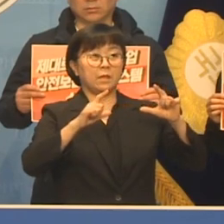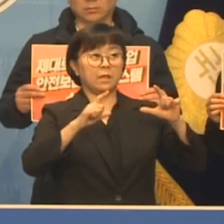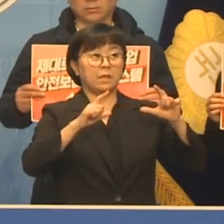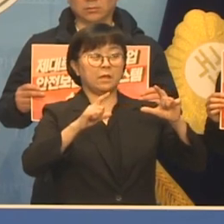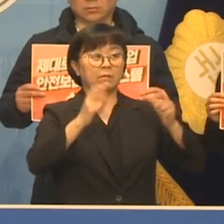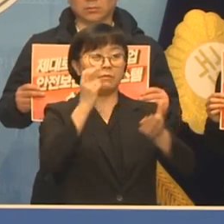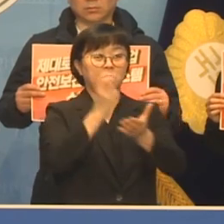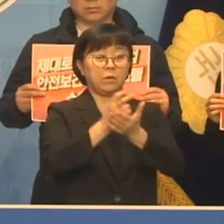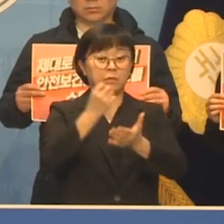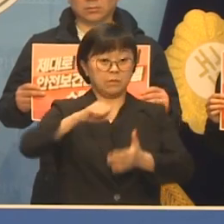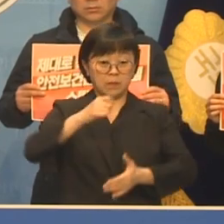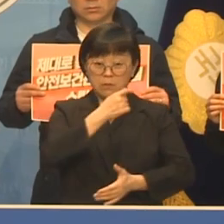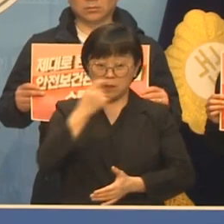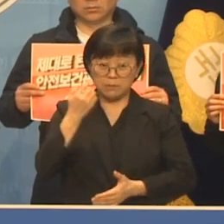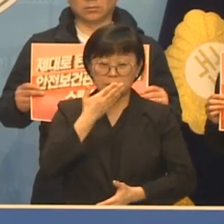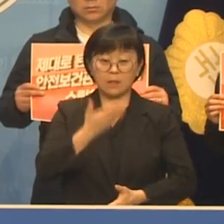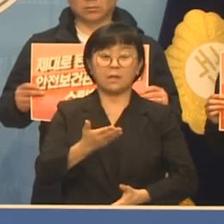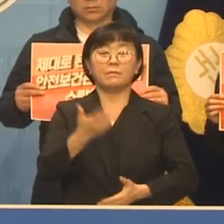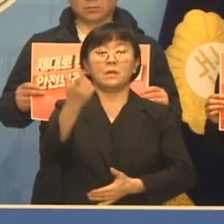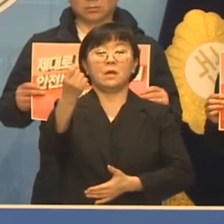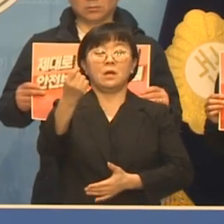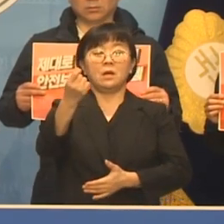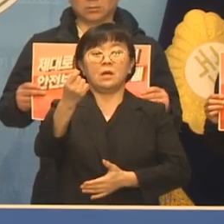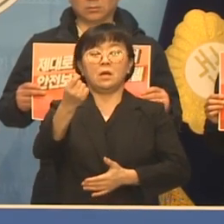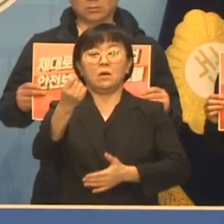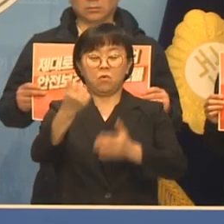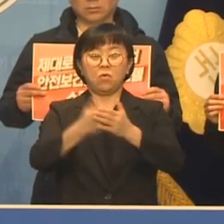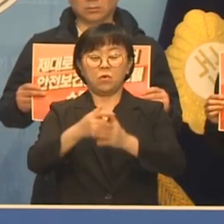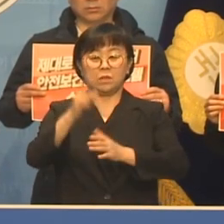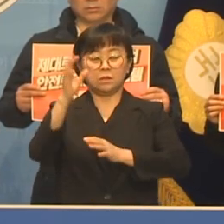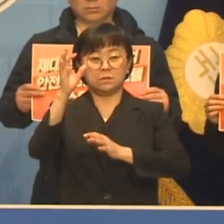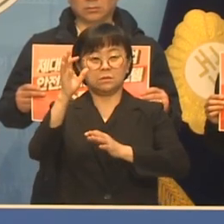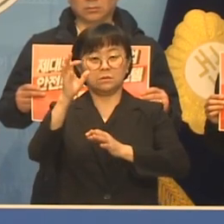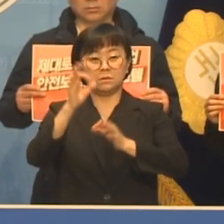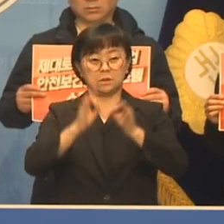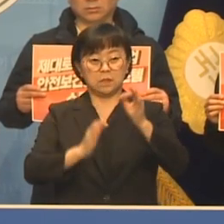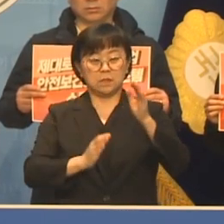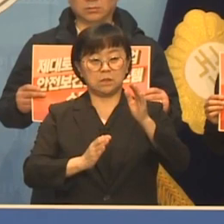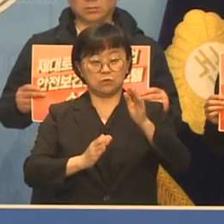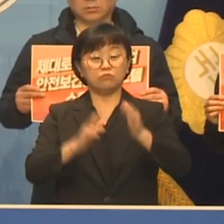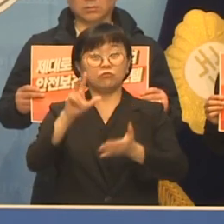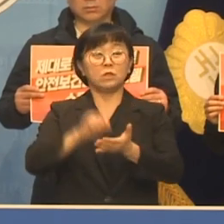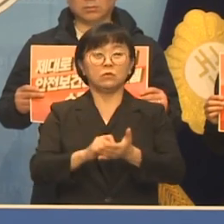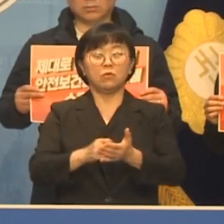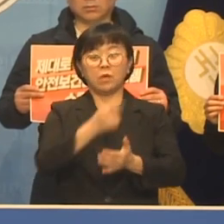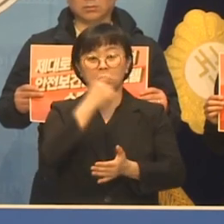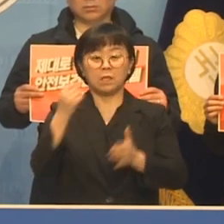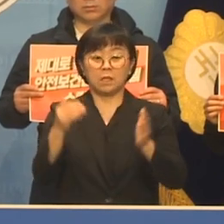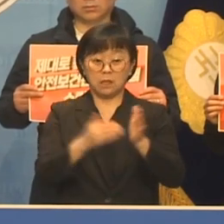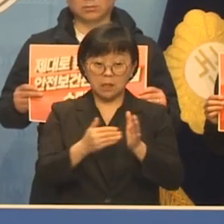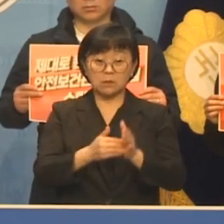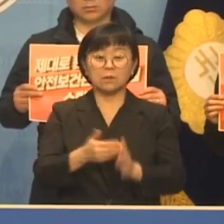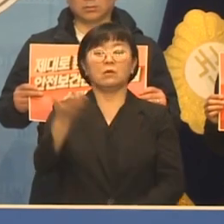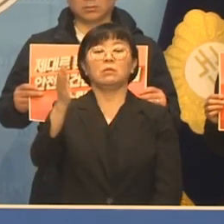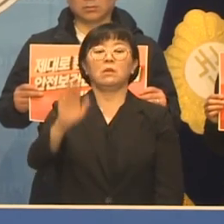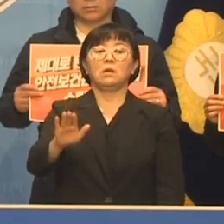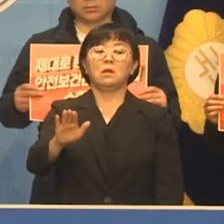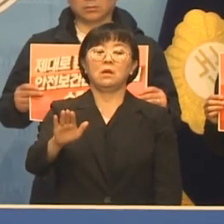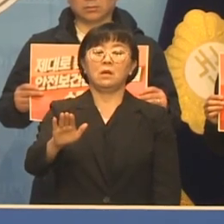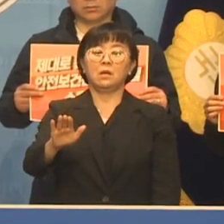산업안전보건법 위반이 확인됐고 그리고 과실치상까지 확인이 됐다라고 얘기했습니다. 그럼에도